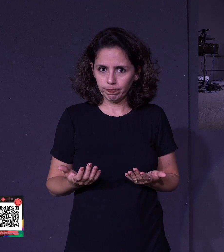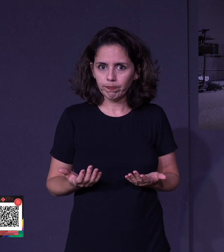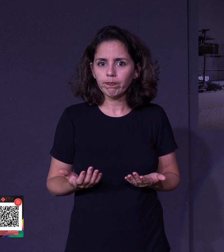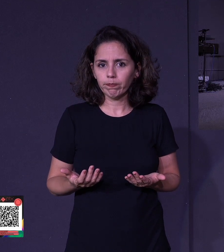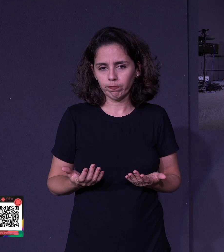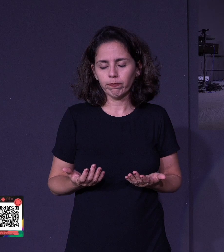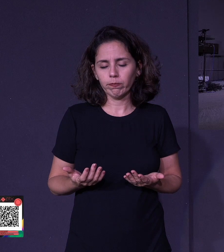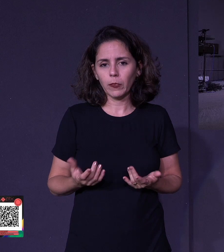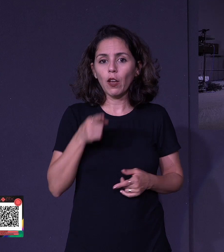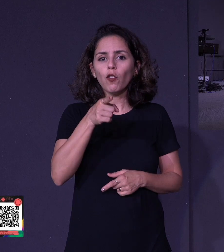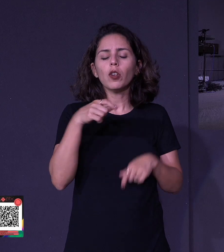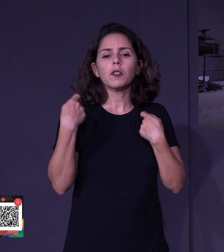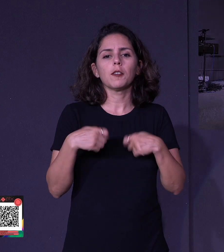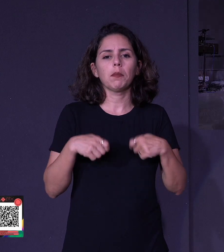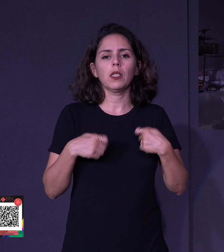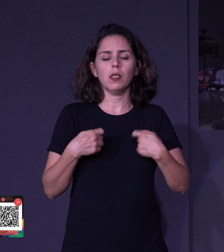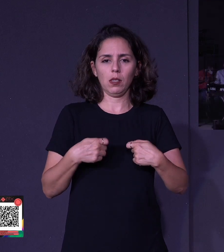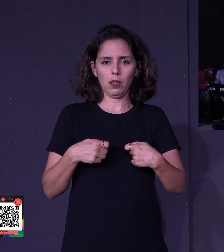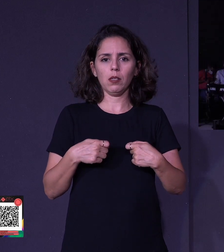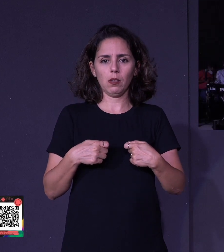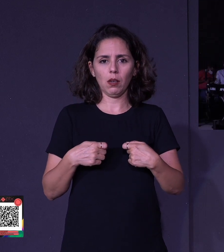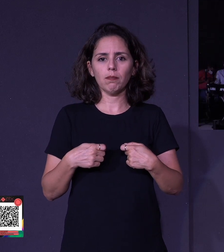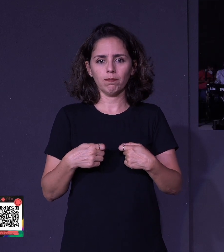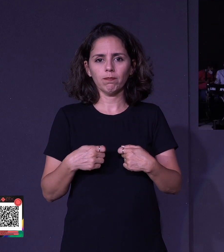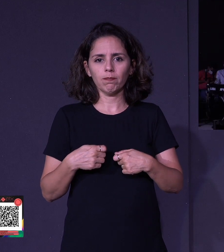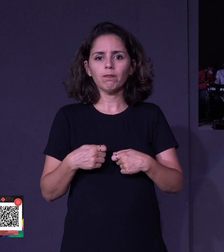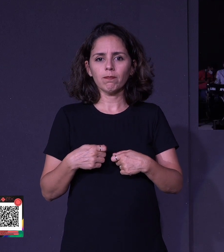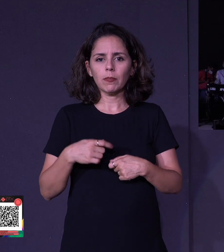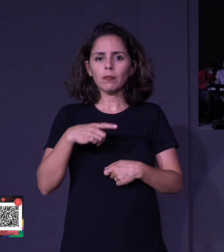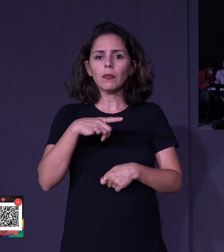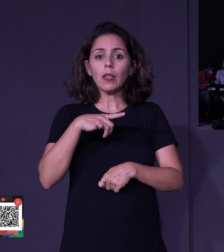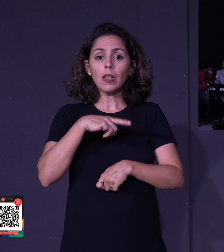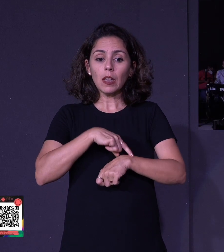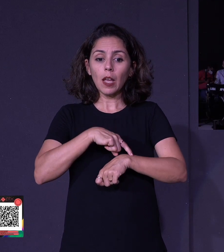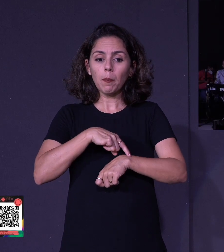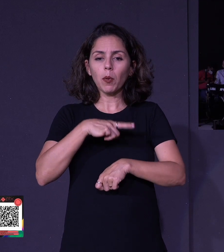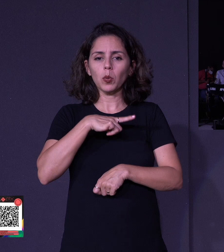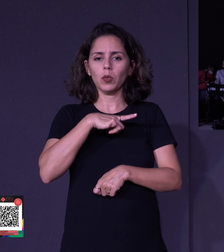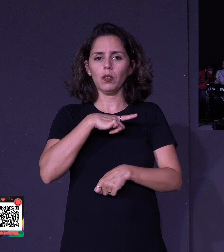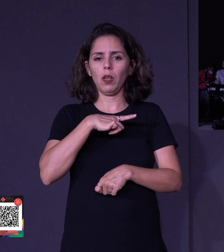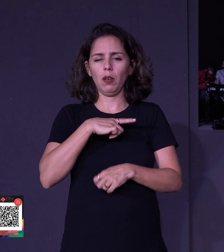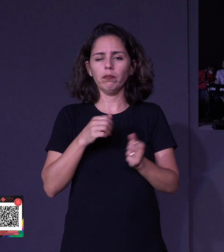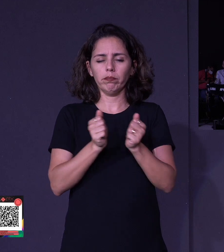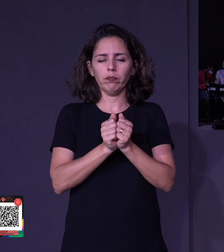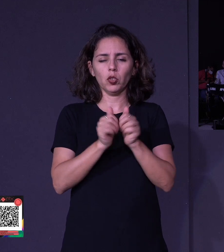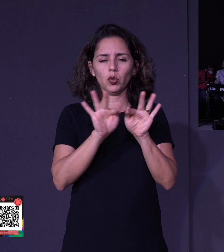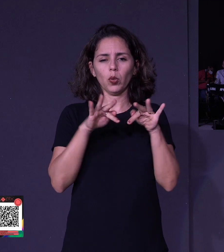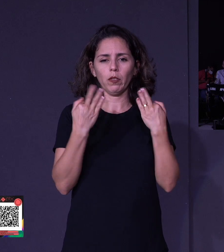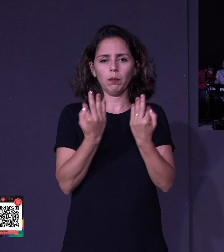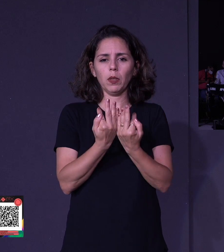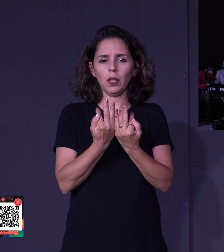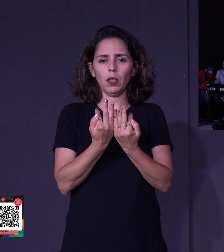Invista todo o tempo necessário. Precisamos ter tempo para a família como um todo. Mas precisamos ter um tempo de qualidade